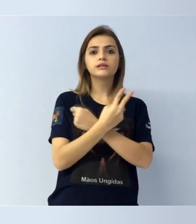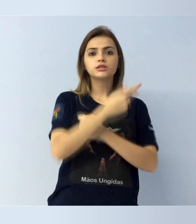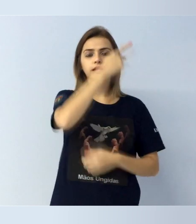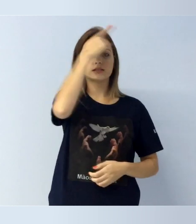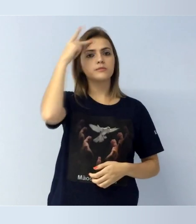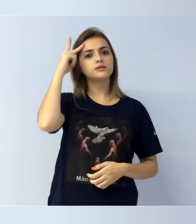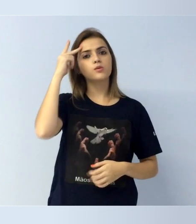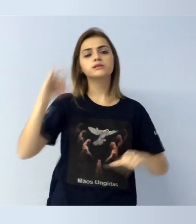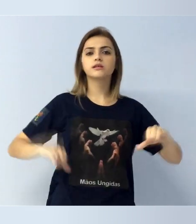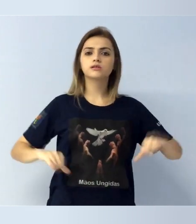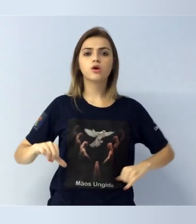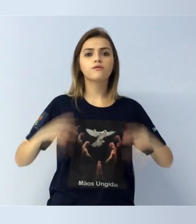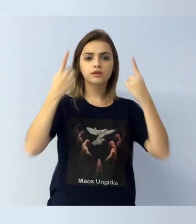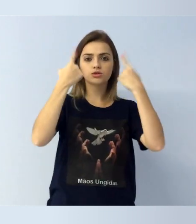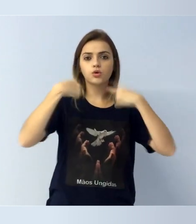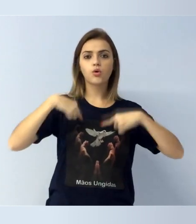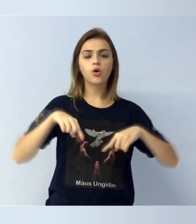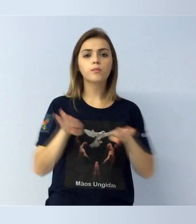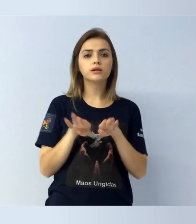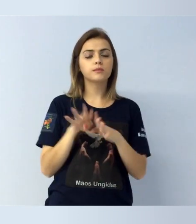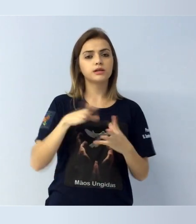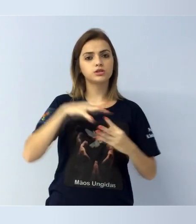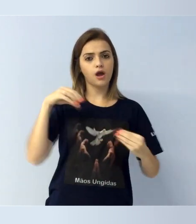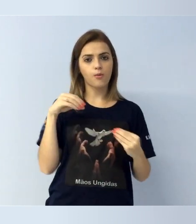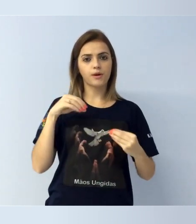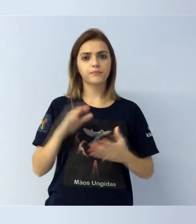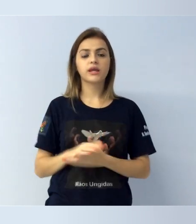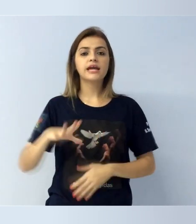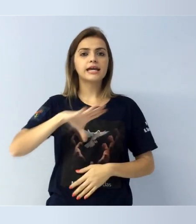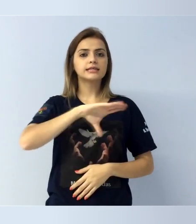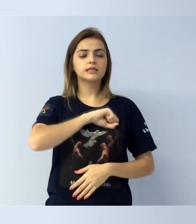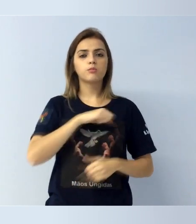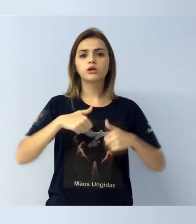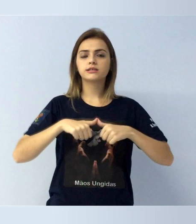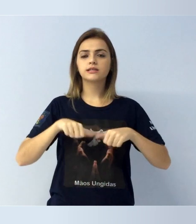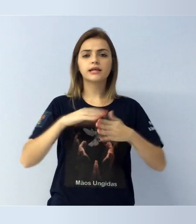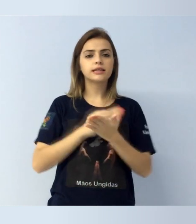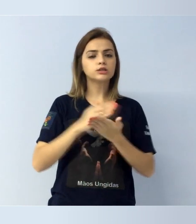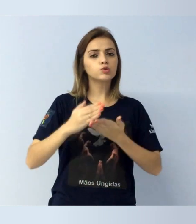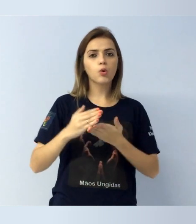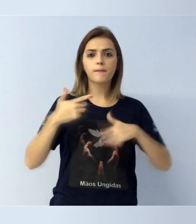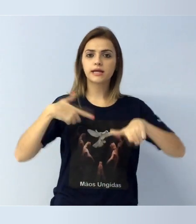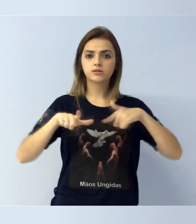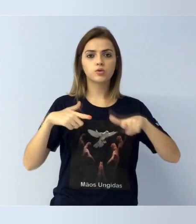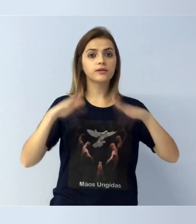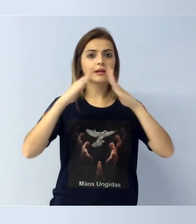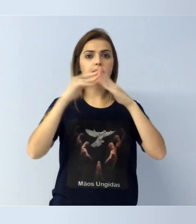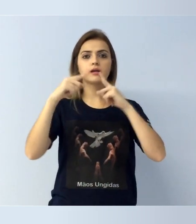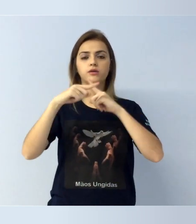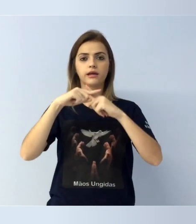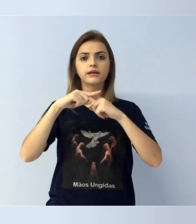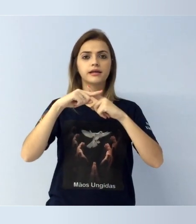que sofrem no corpo e na alma. Esse amor está na origem dos incansáveis esforços da